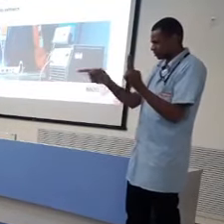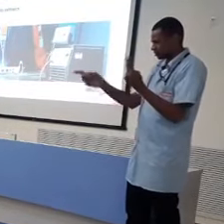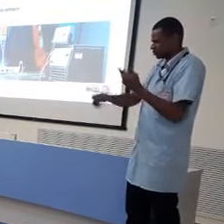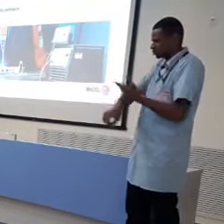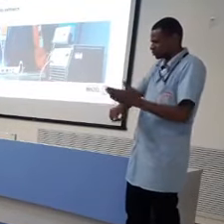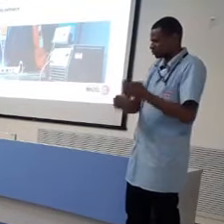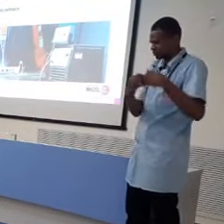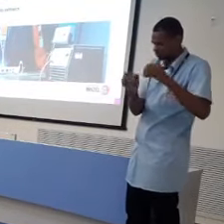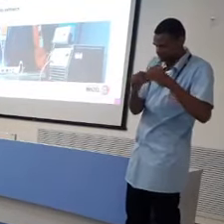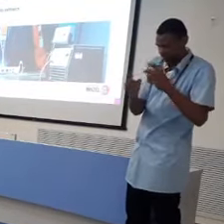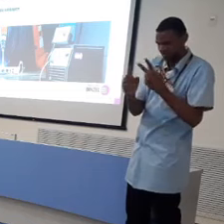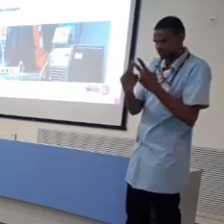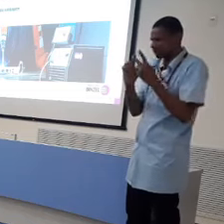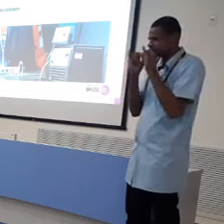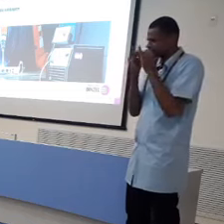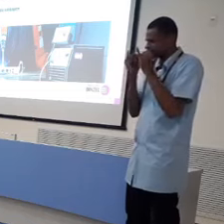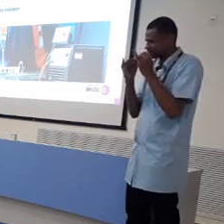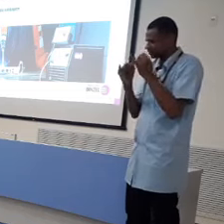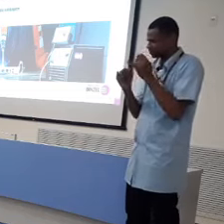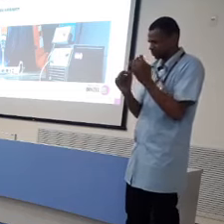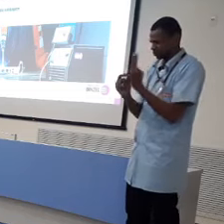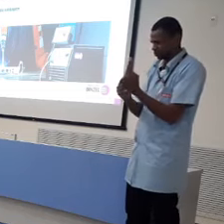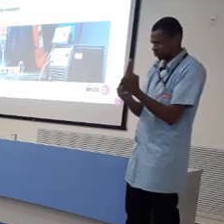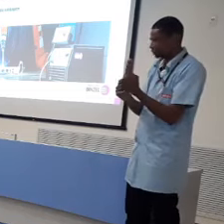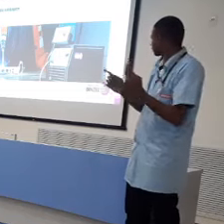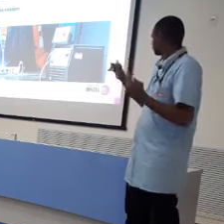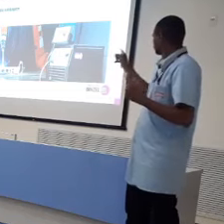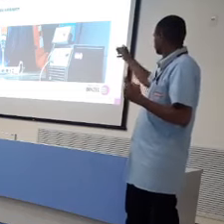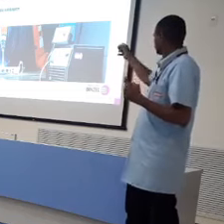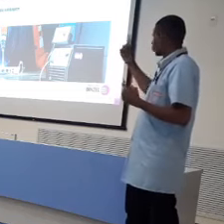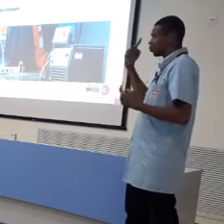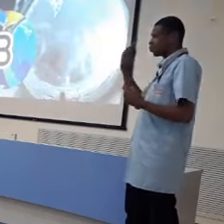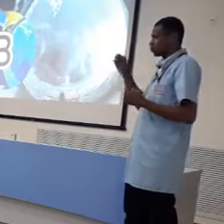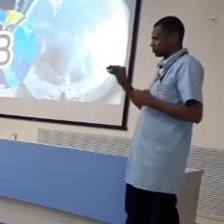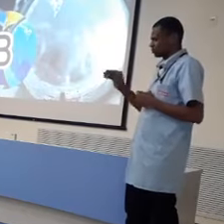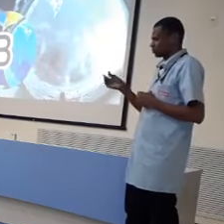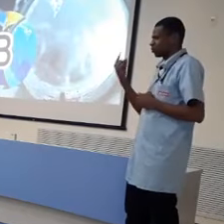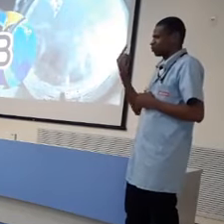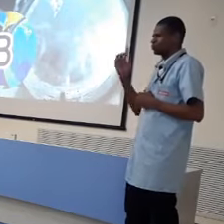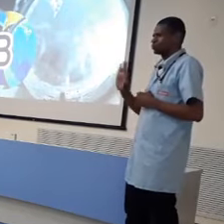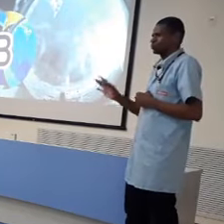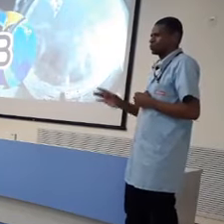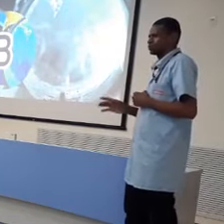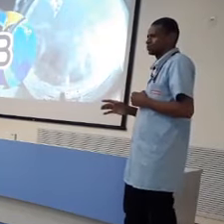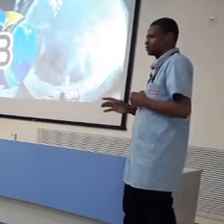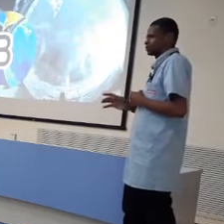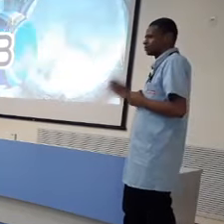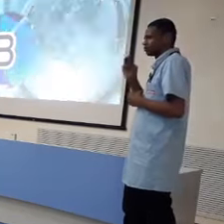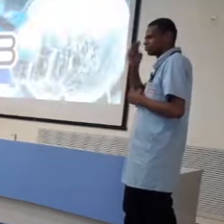máquinas a gente vê o botão de velocidade de arame e de tensão, aqui não, a gente só tem um botão. Tá?